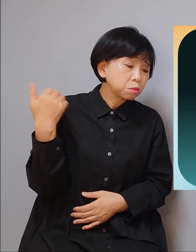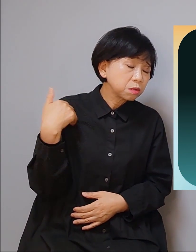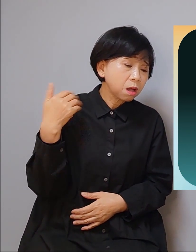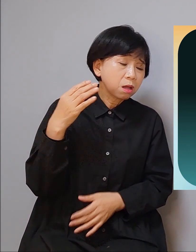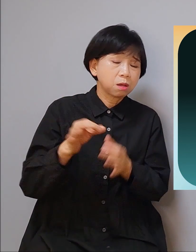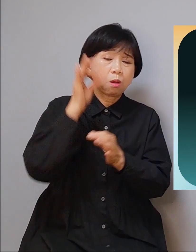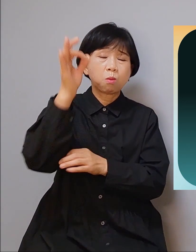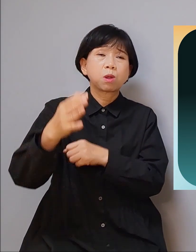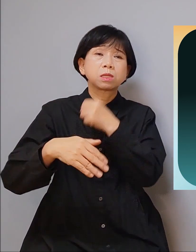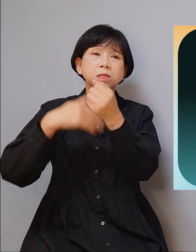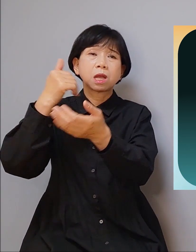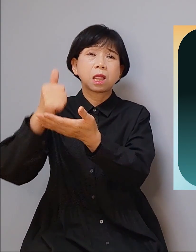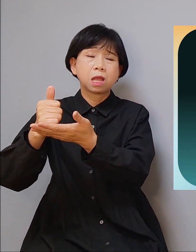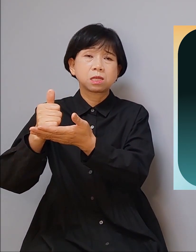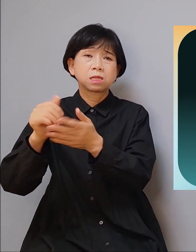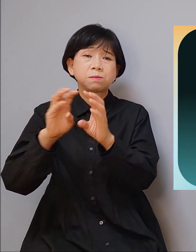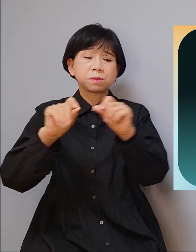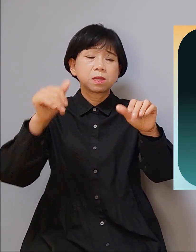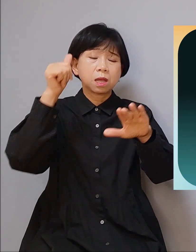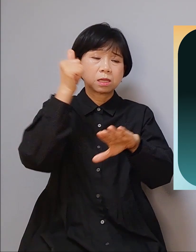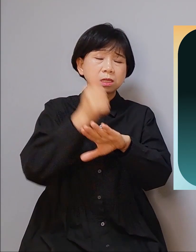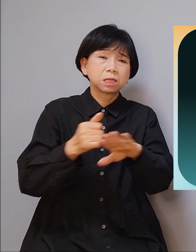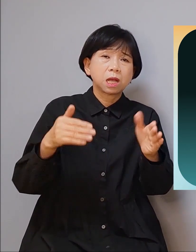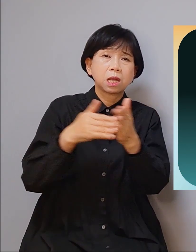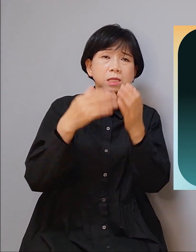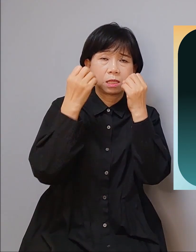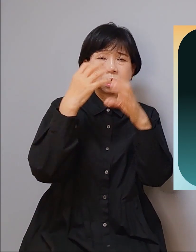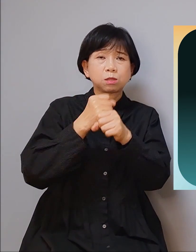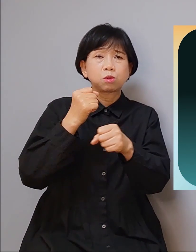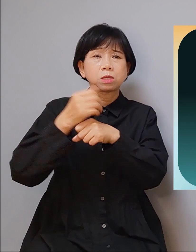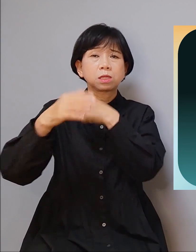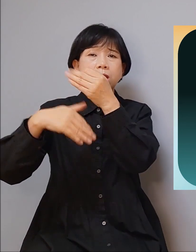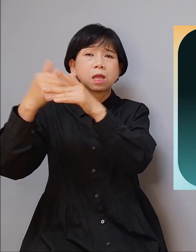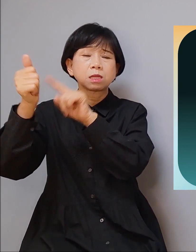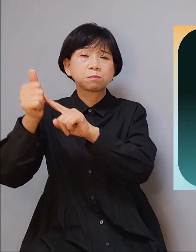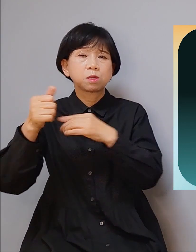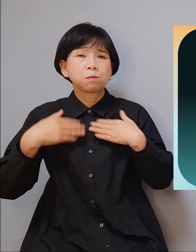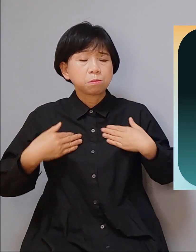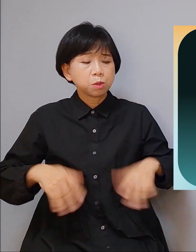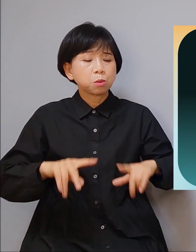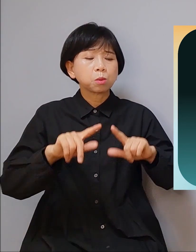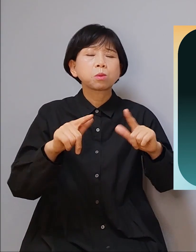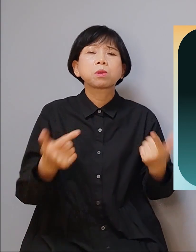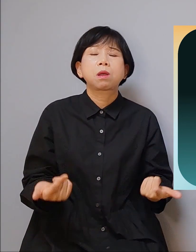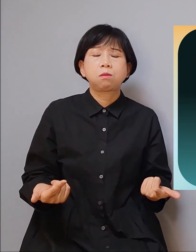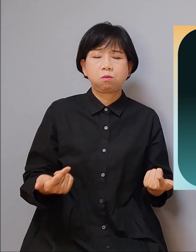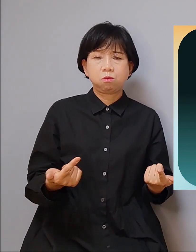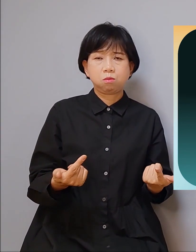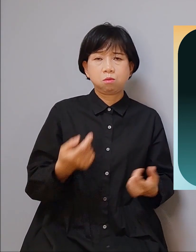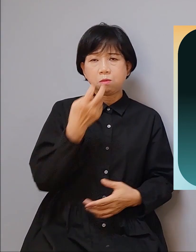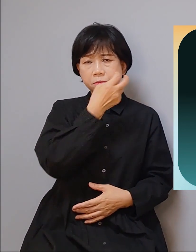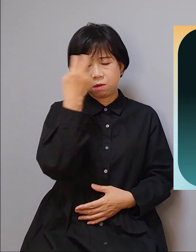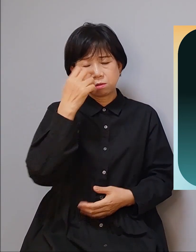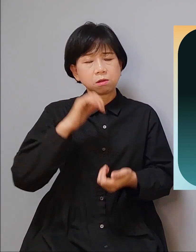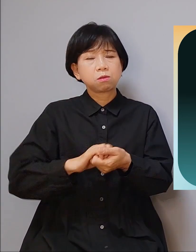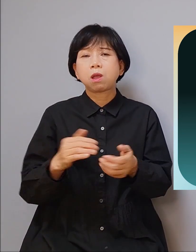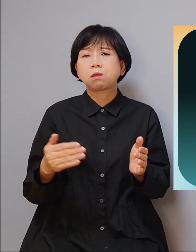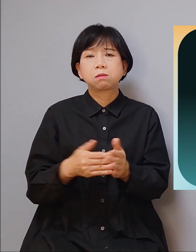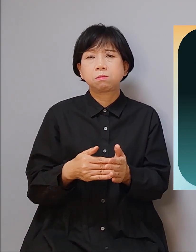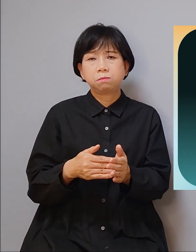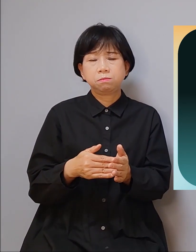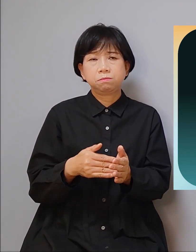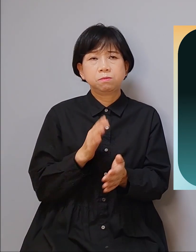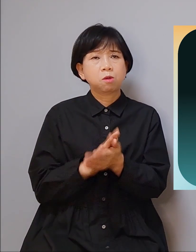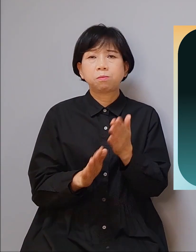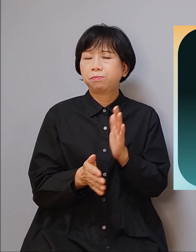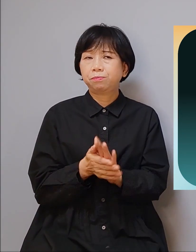영원하신 하나님 여호와 땅끝까지 창조하신 이는 피곤하지 않으시며 곤비하지 않으시며 명철이 한이 없으시며 하나님에